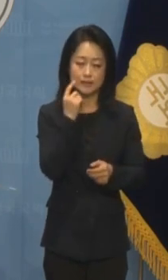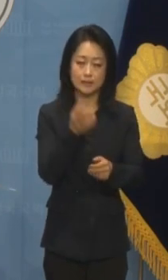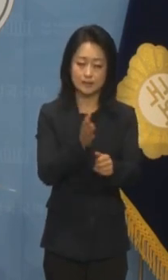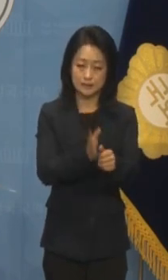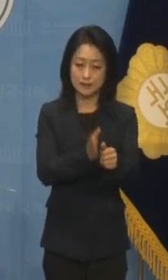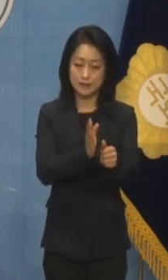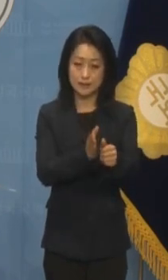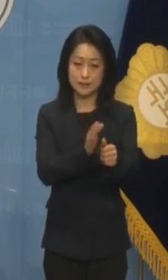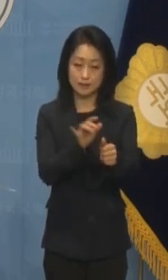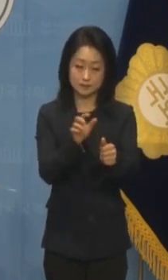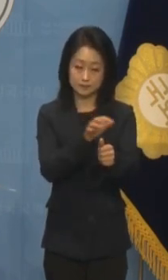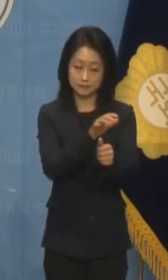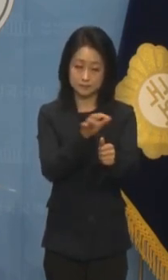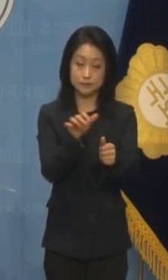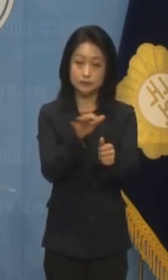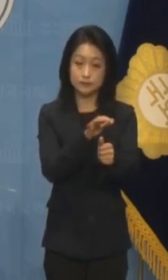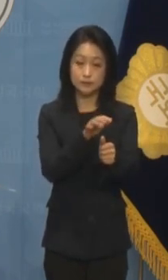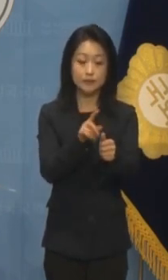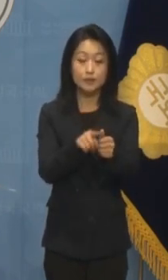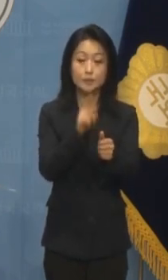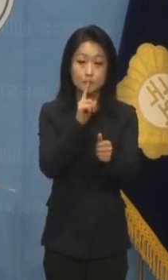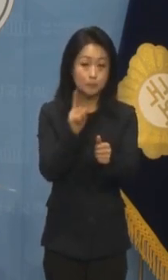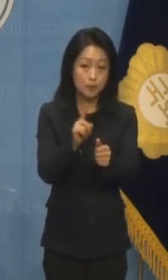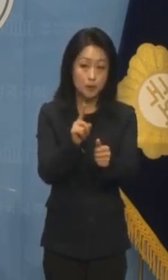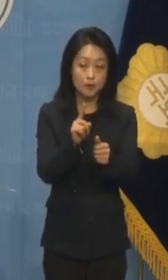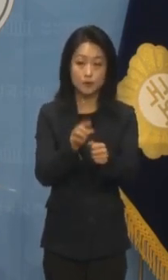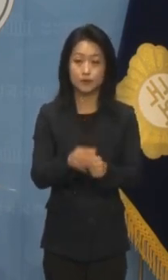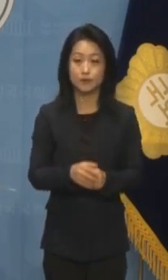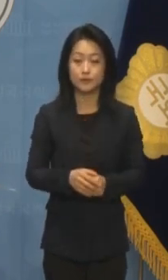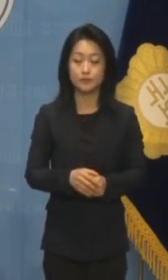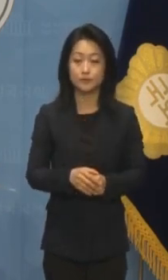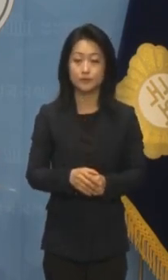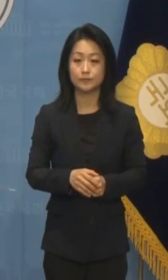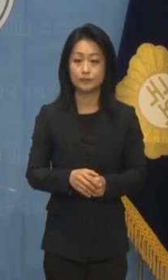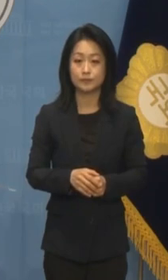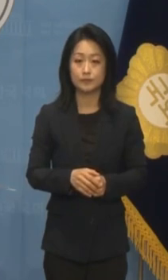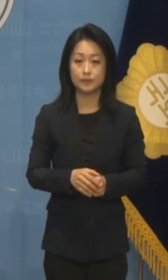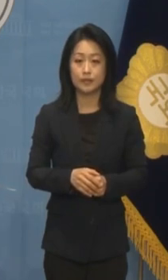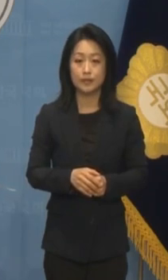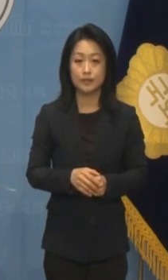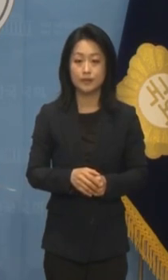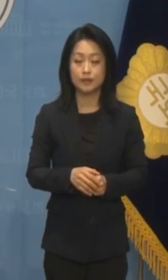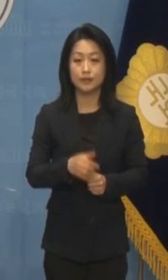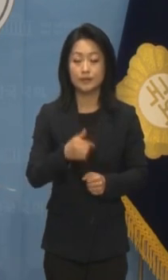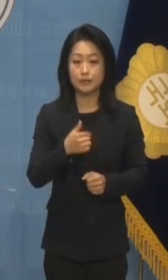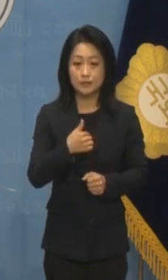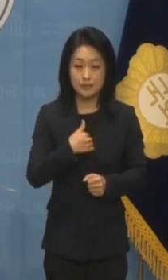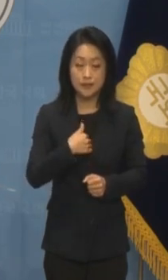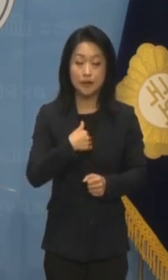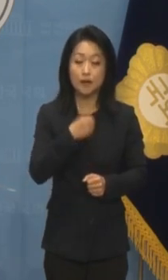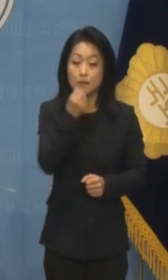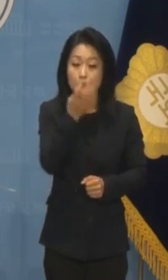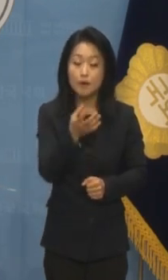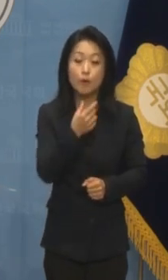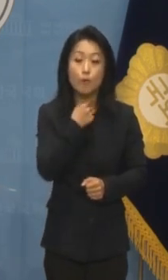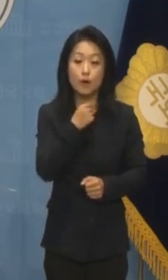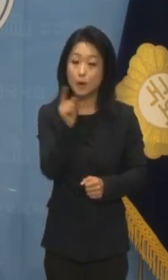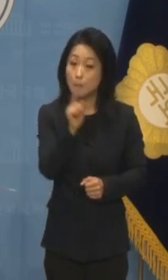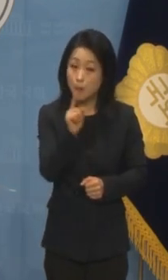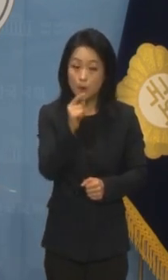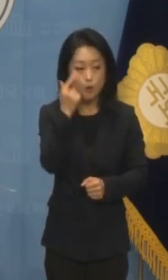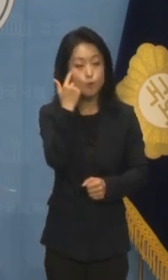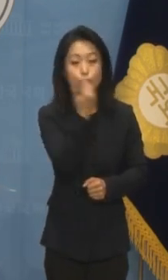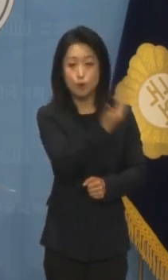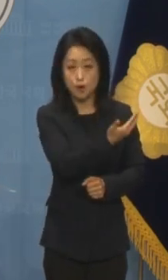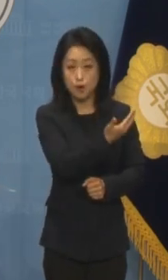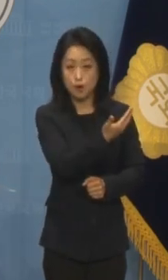씨가 어떻게 얘기를 하냐면요, 제가 보고 인지한 상태에서 어떤 식으로 방향을 잡았으면 좋겠는지 라면서 의견을 묻기도